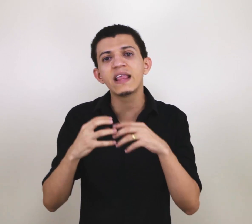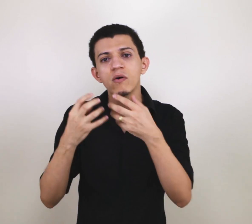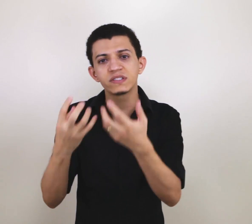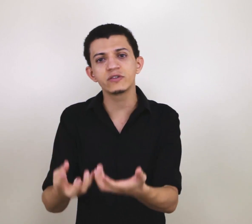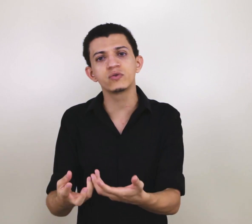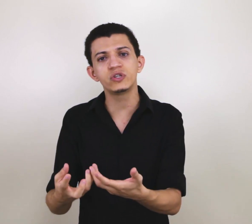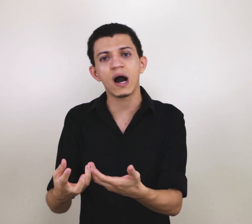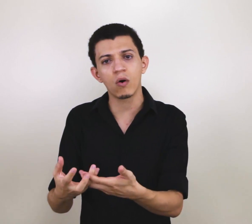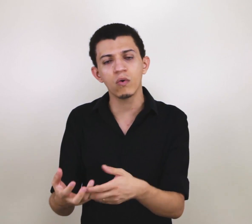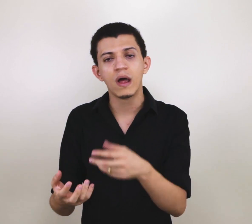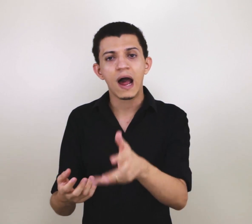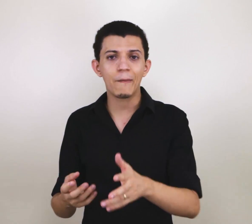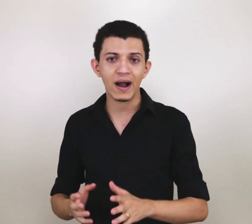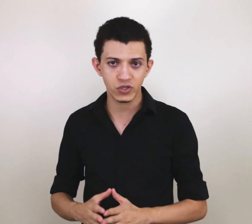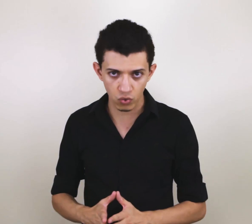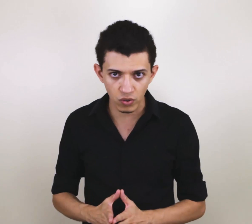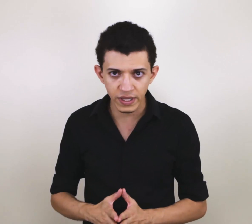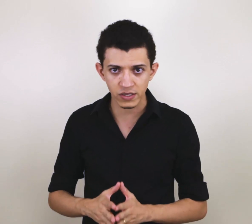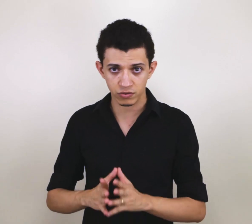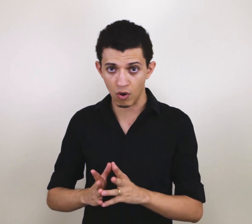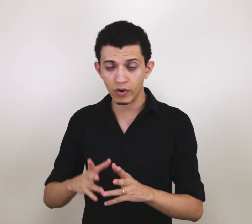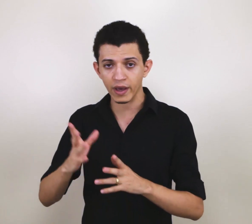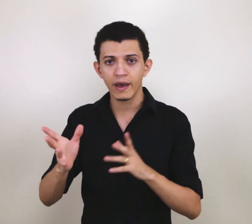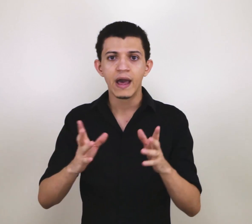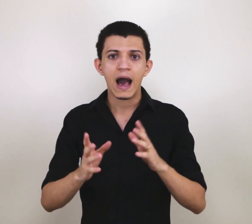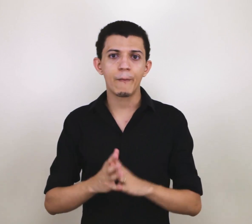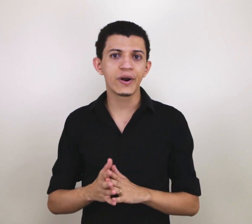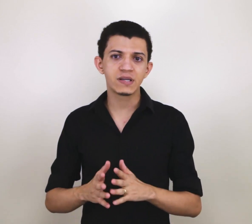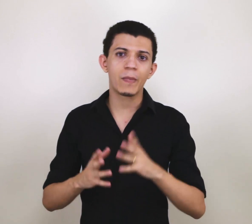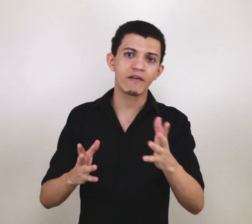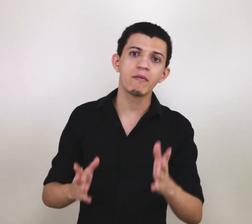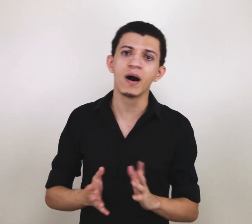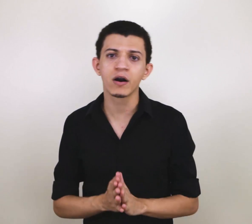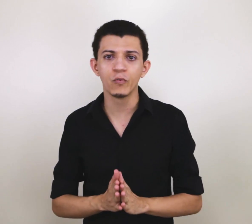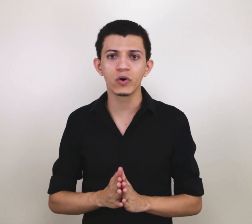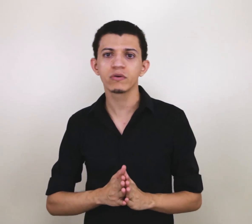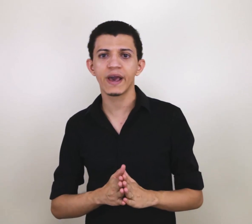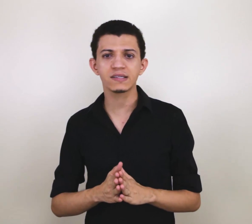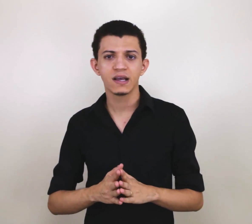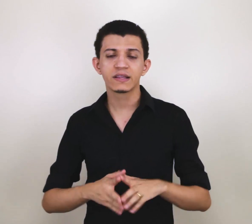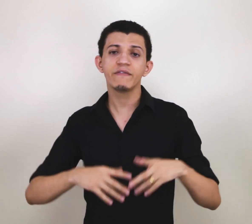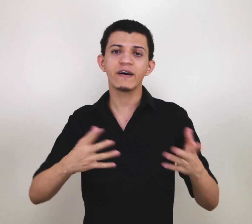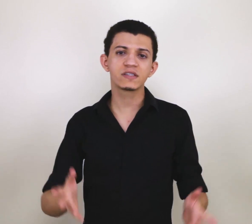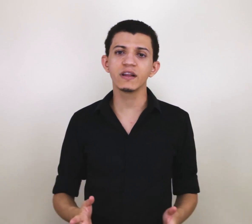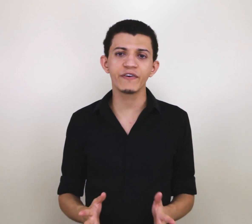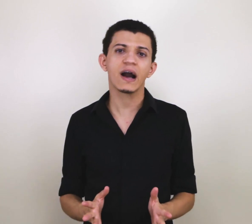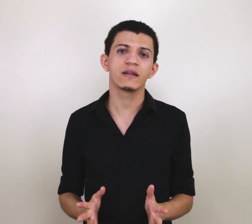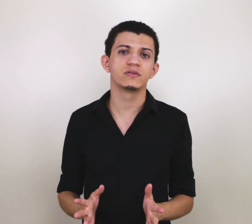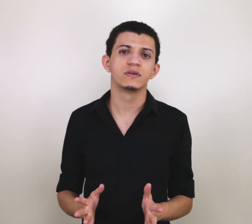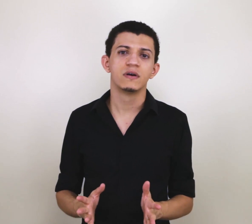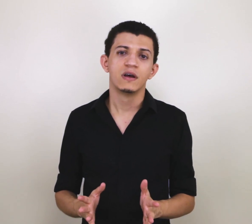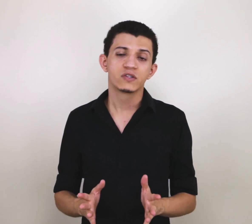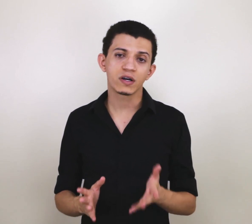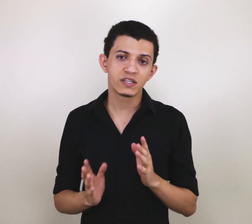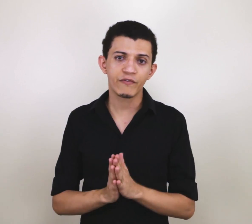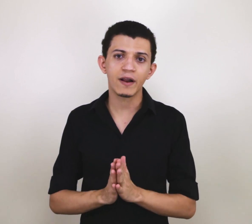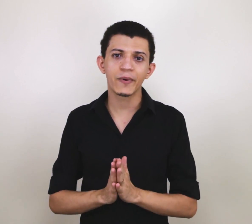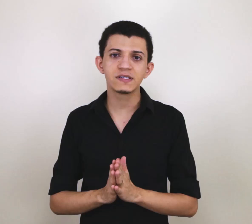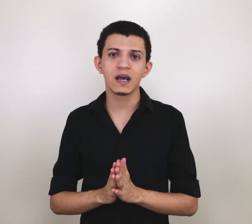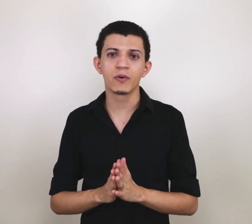o sentido de algo a partir do contexto. Qual que é, por exemplo, a palavra manga no português tem vários significados. Só que se eu falo, por exemplo,